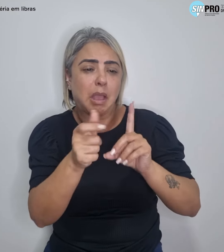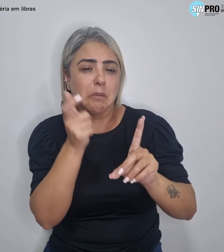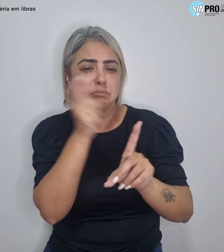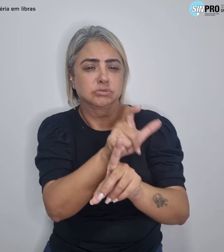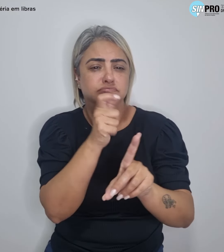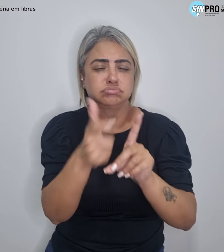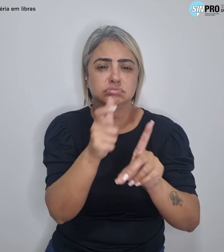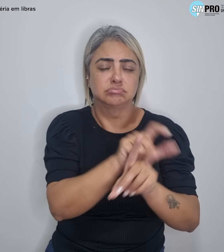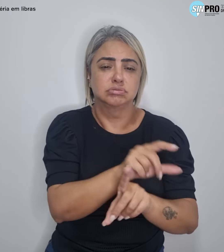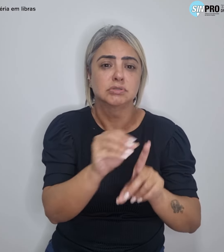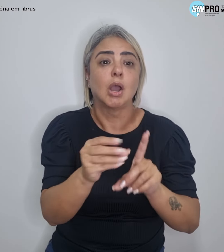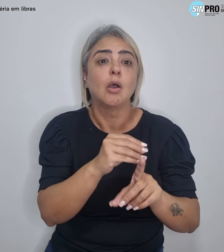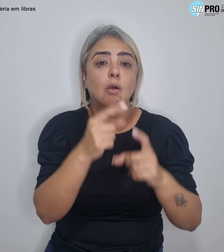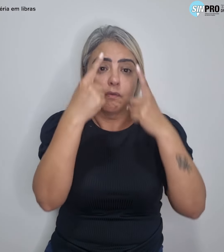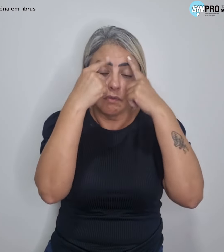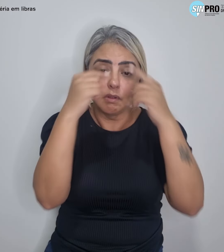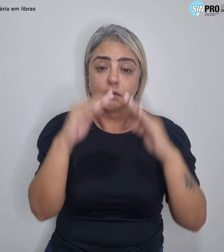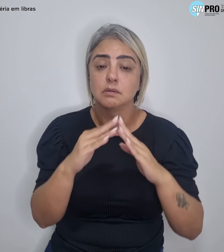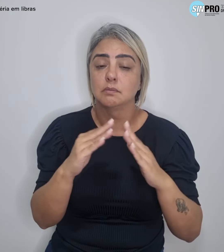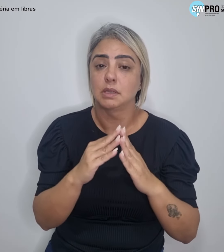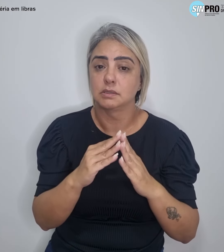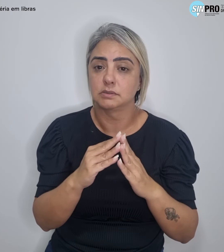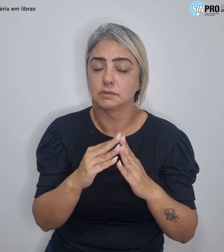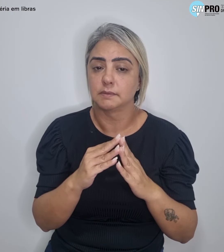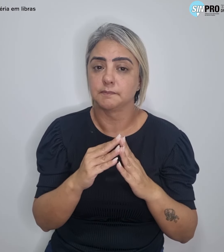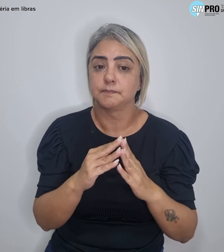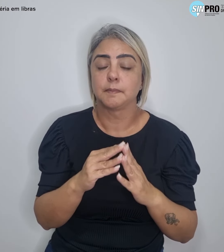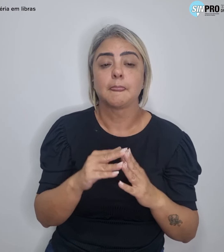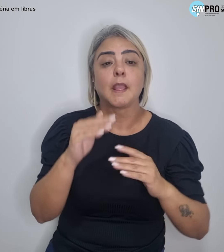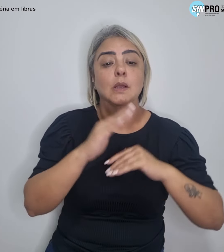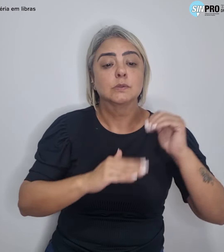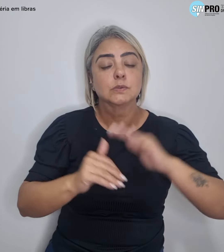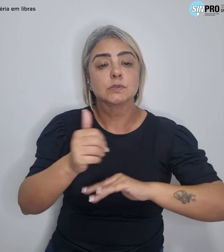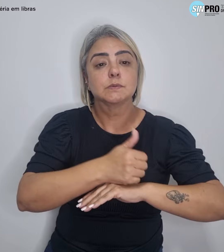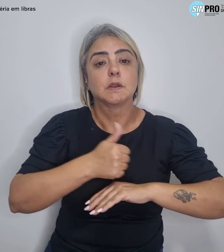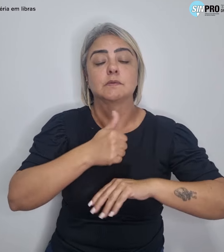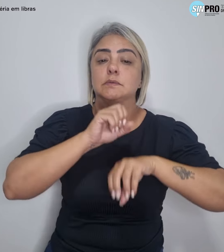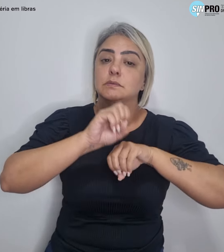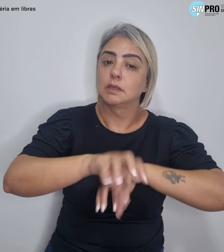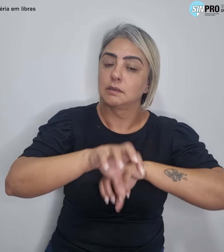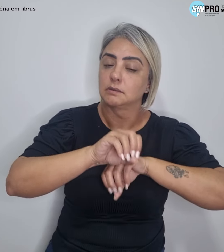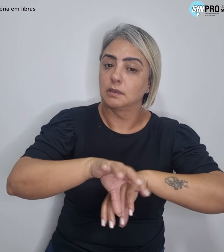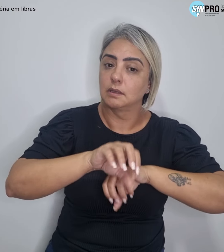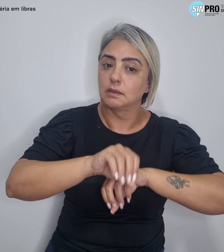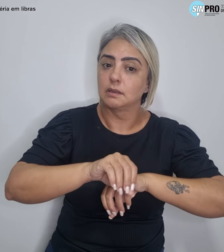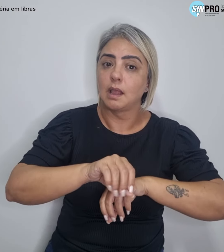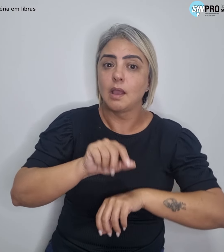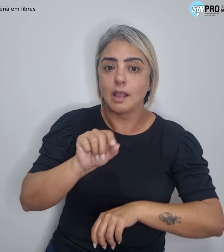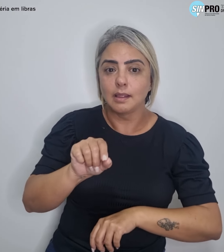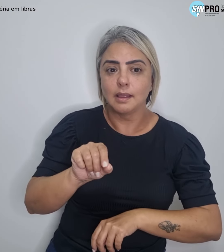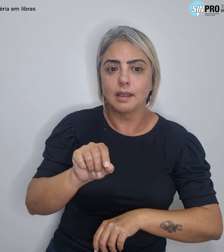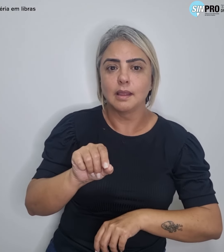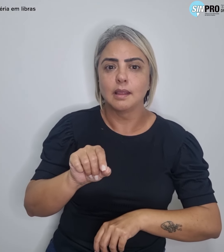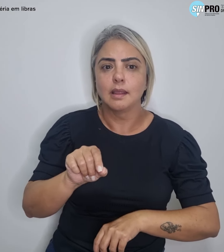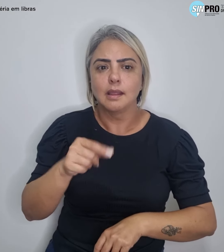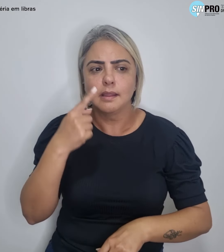ou violência doméstica. Os profissionais da educação são aqueles que contatam o